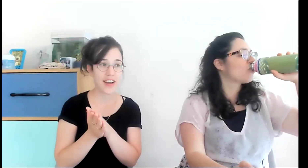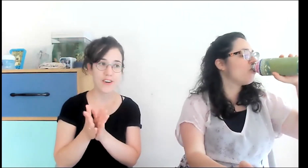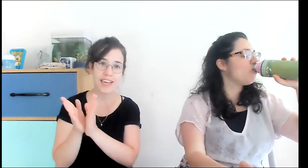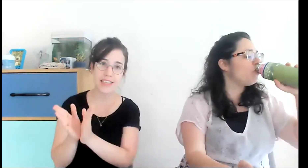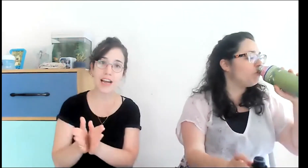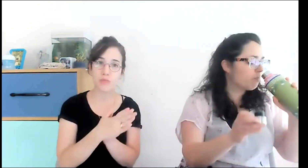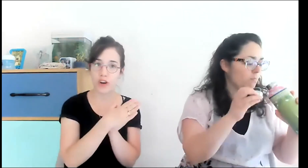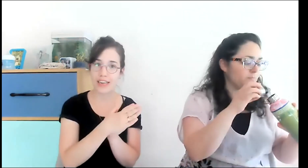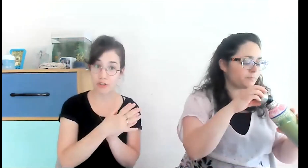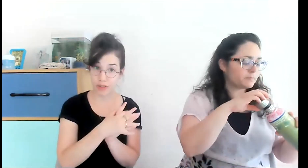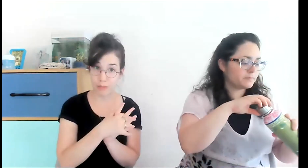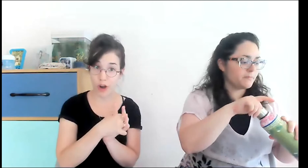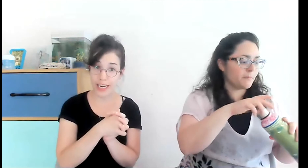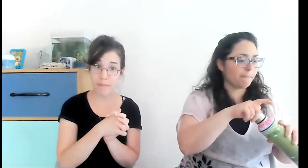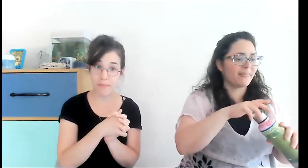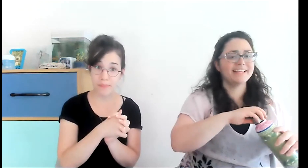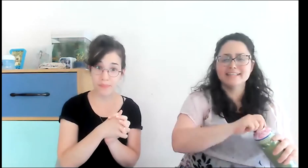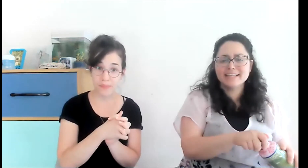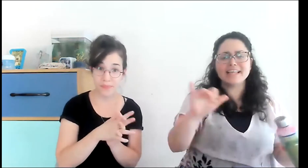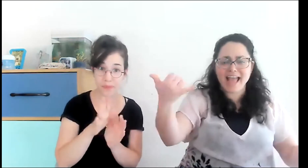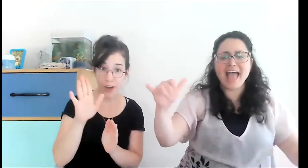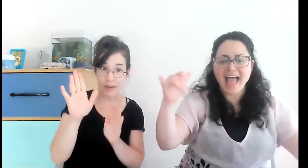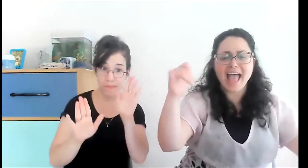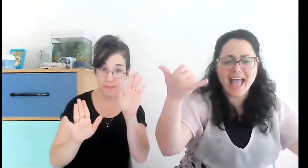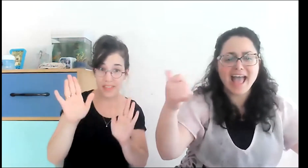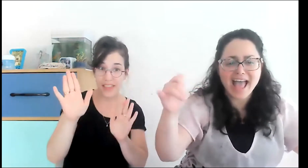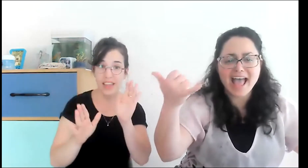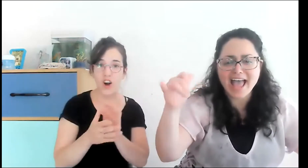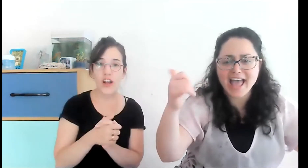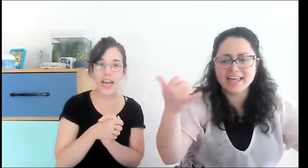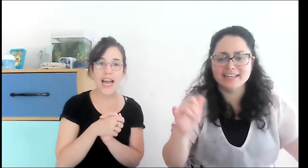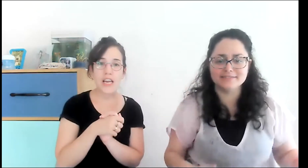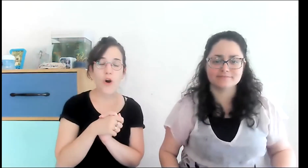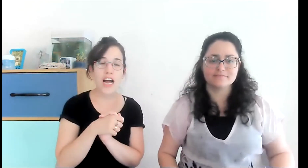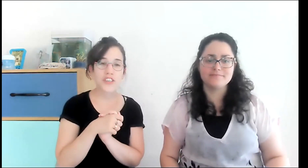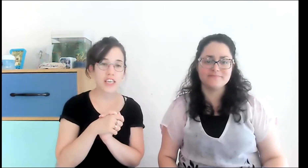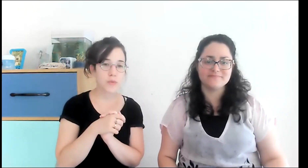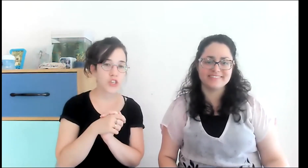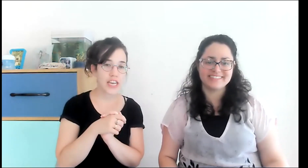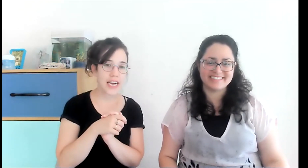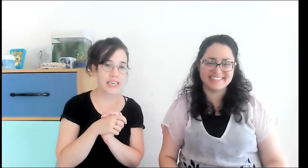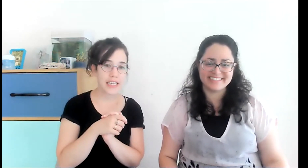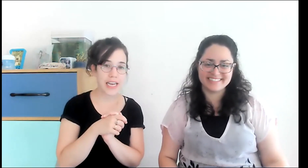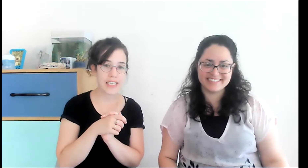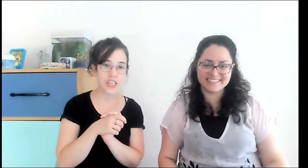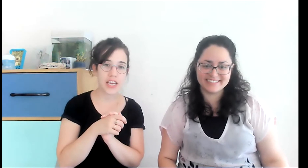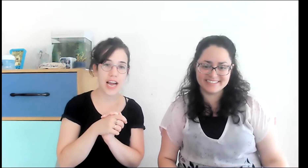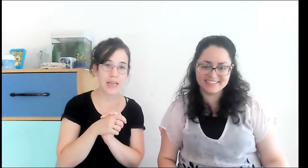ועל העוקץ, עד שמור על יד טוב. אתם מוכנים? מוכנים? אוקיי, רגע, אני רואה שיש פה שאלה, אני אתייחס לשאלה, האם